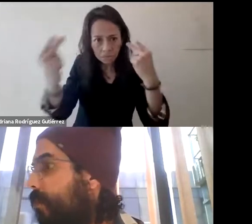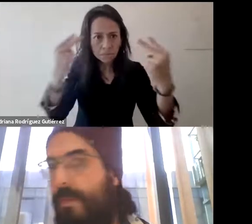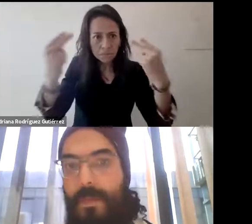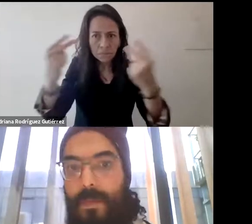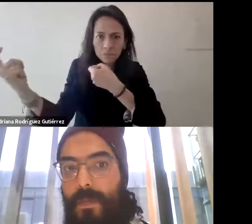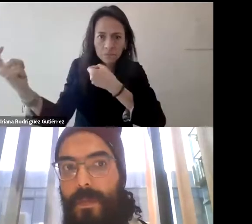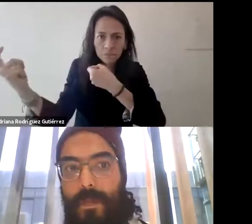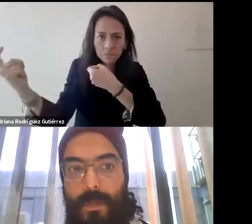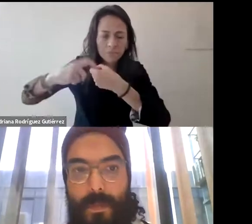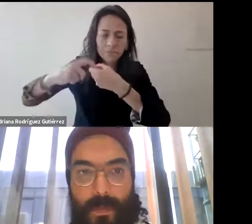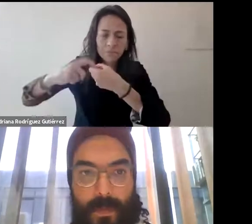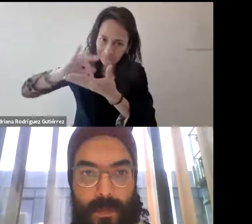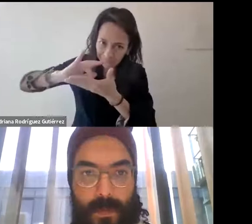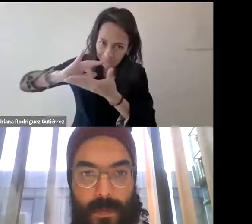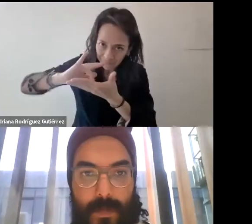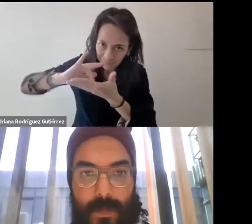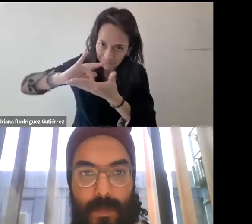acá, acompañarnos,